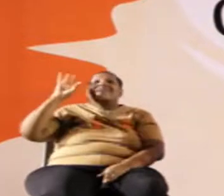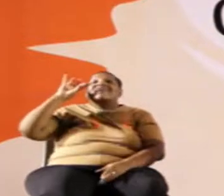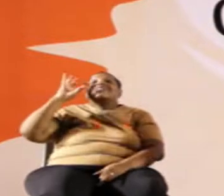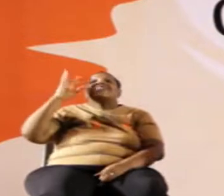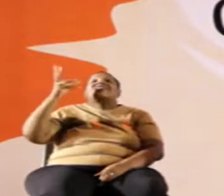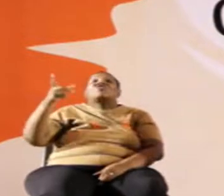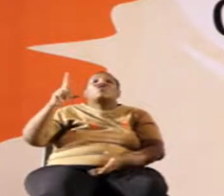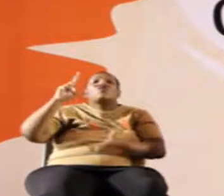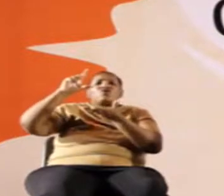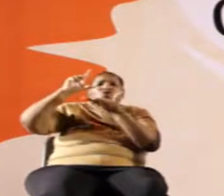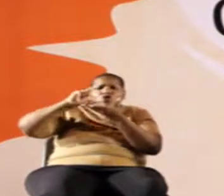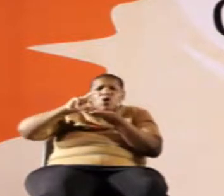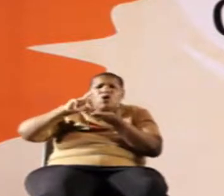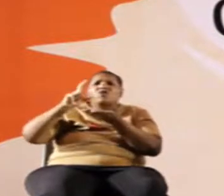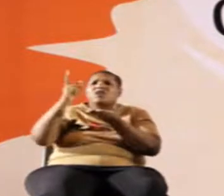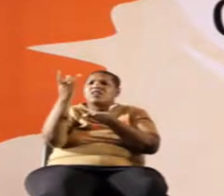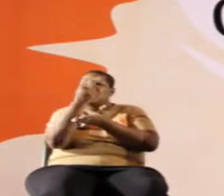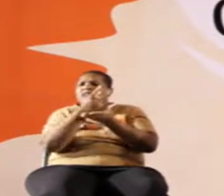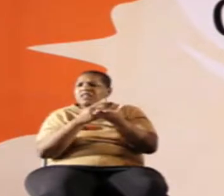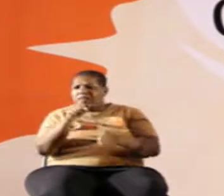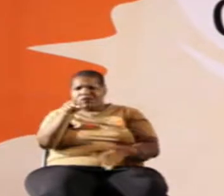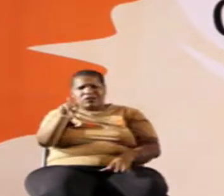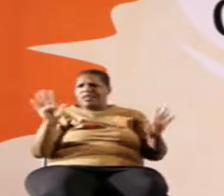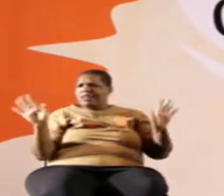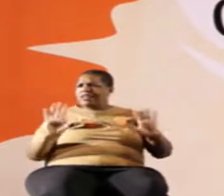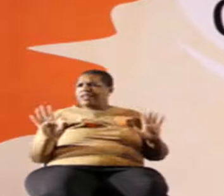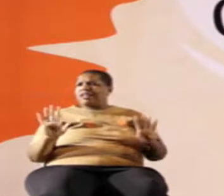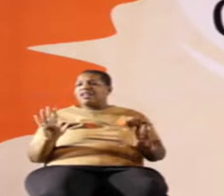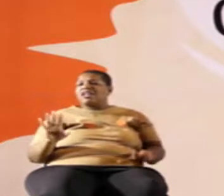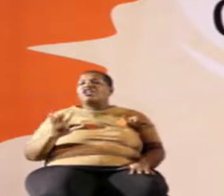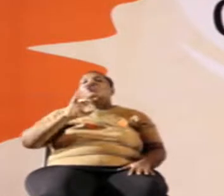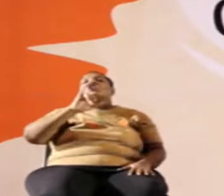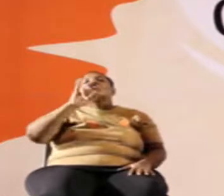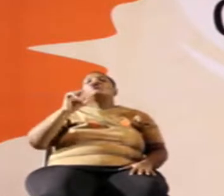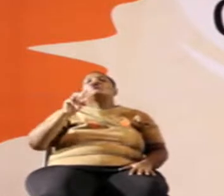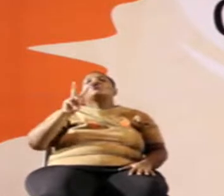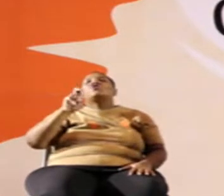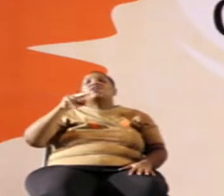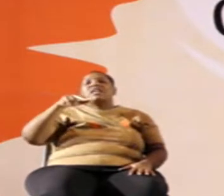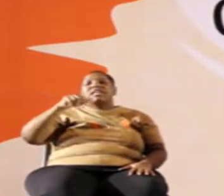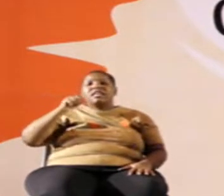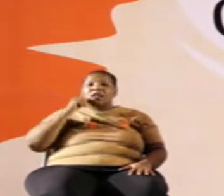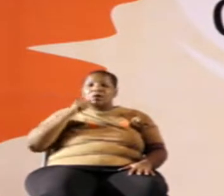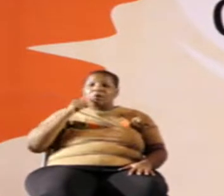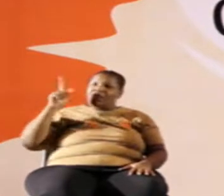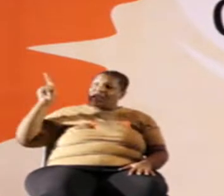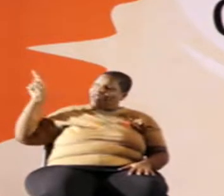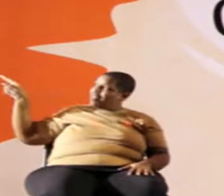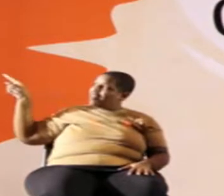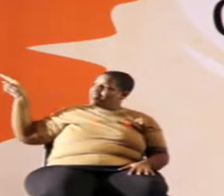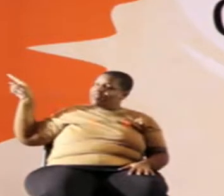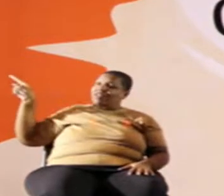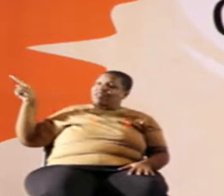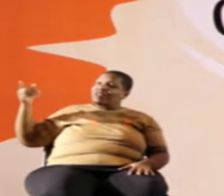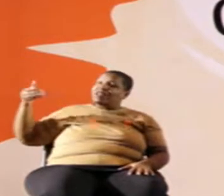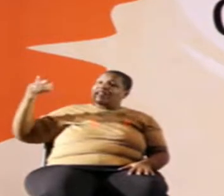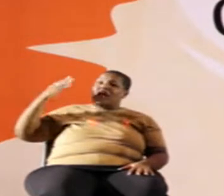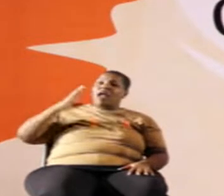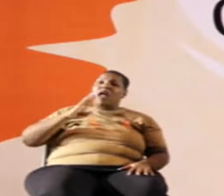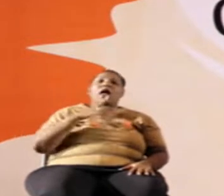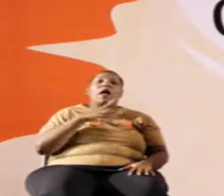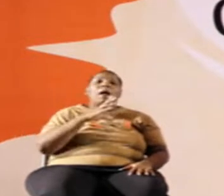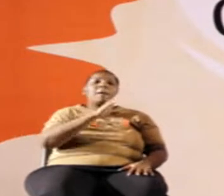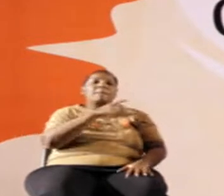era o fotógrafo, quem era o designer, não sei o quê, não foi você. E Jovelina Pérola Negra, aquela mulher que veio lá de Belfor